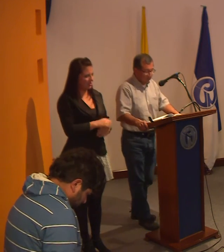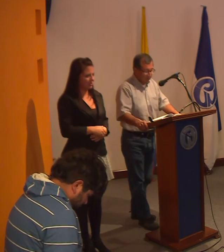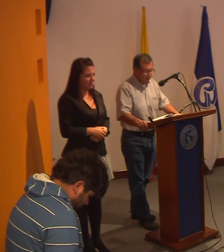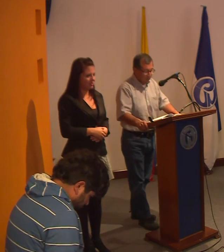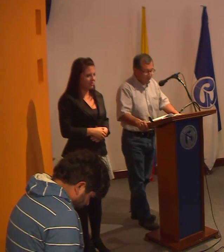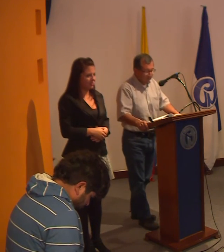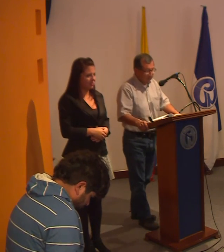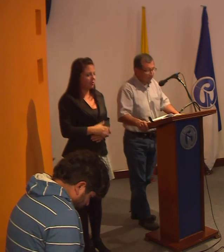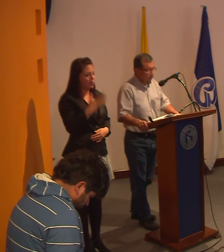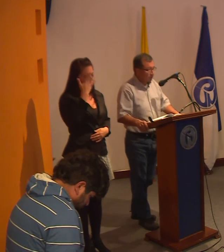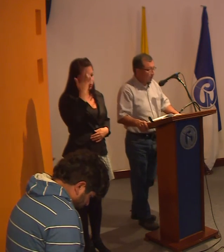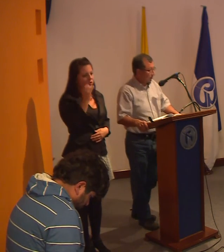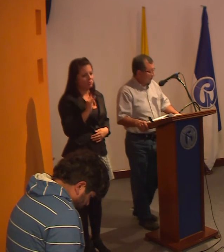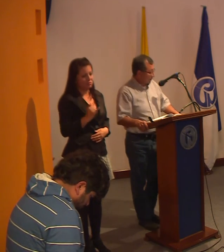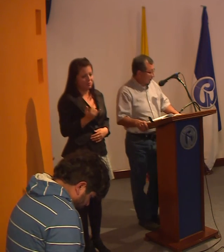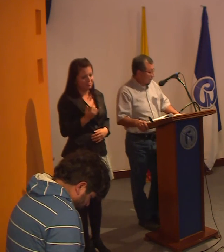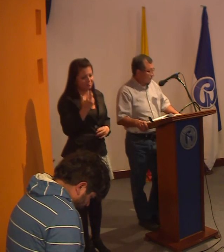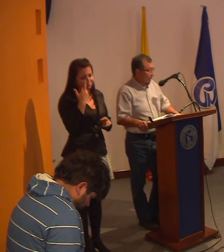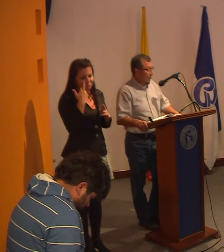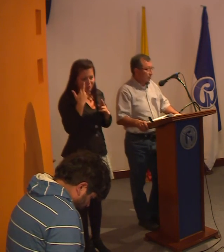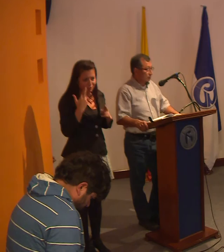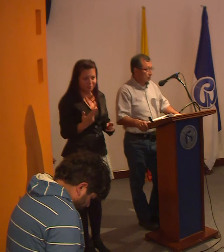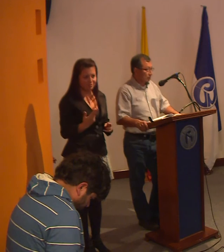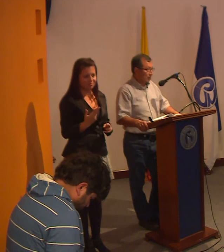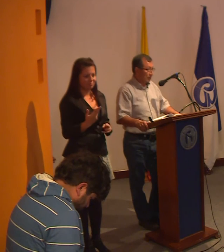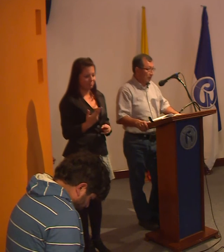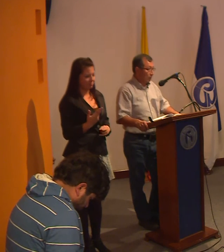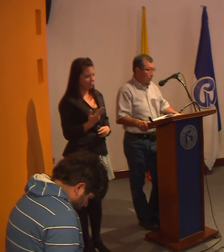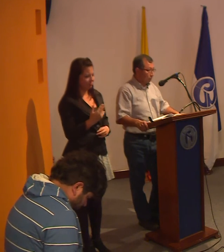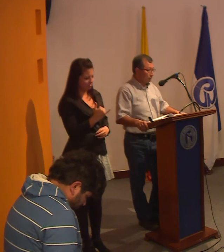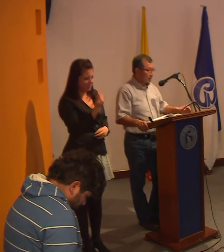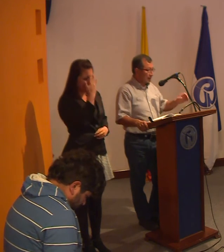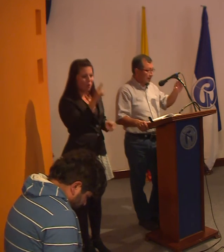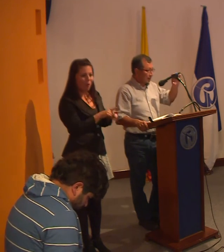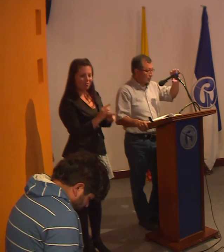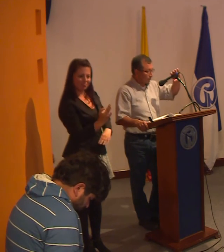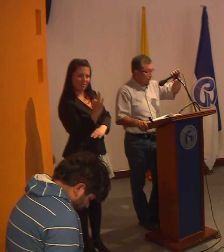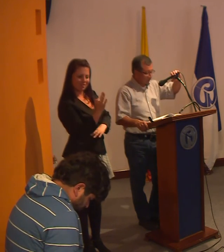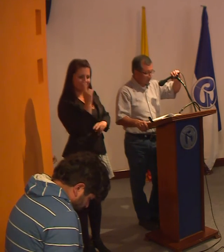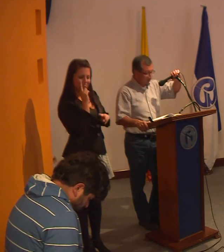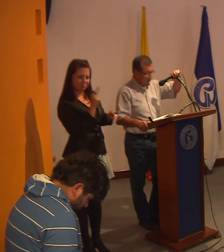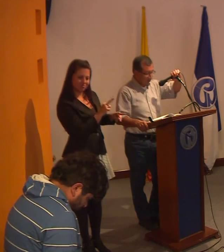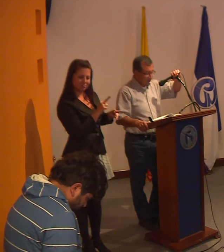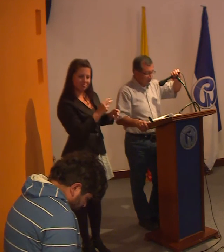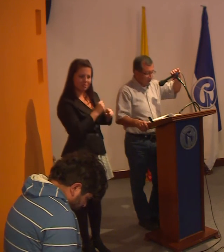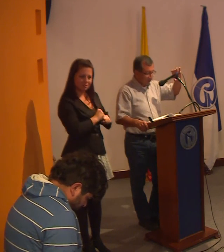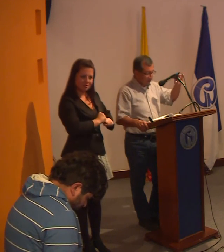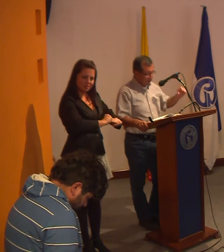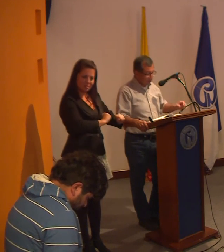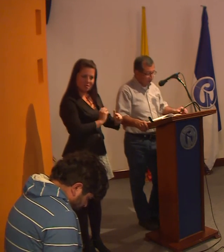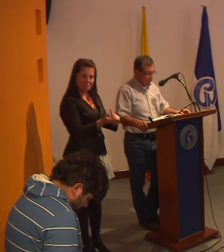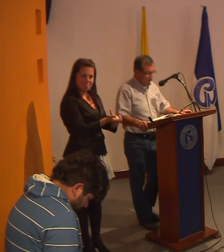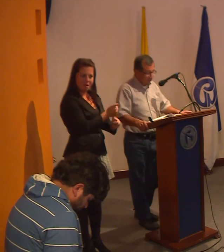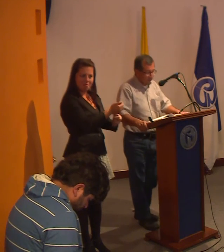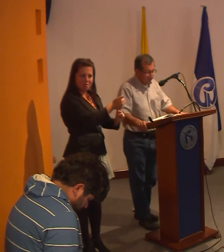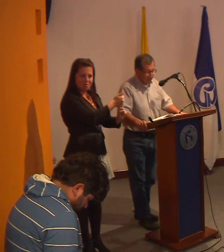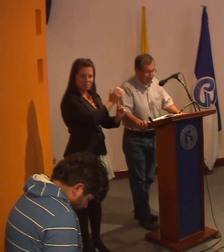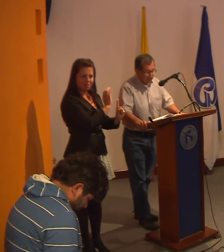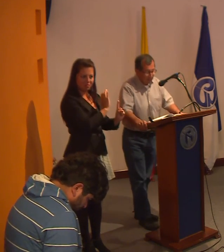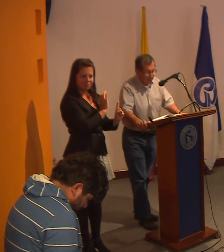y somos testigos de los esfuerzos y de los logros que gracias a los esfuerzos se han